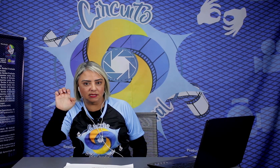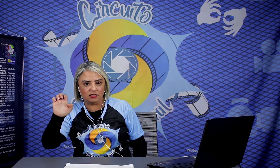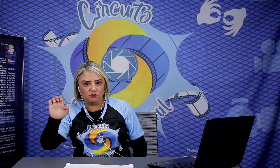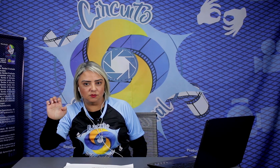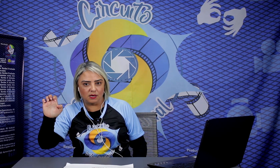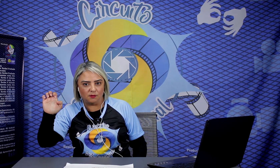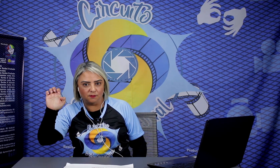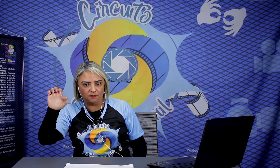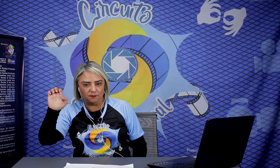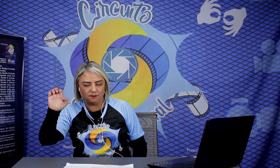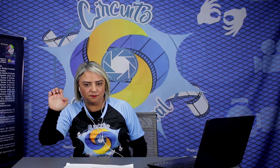estadual,